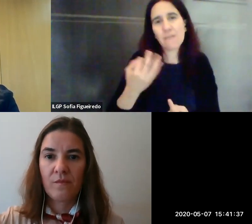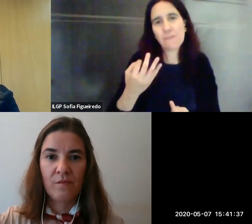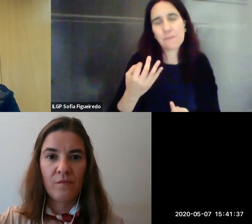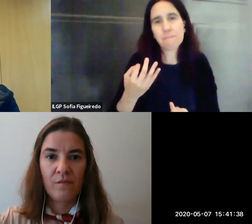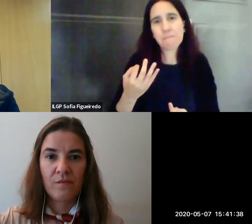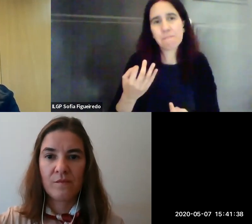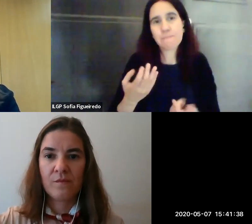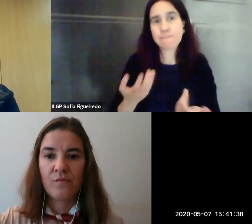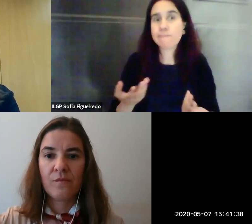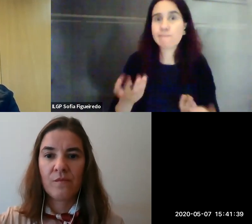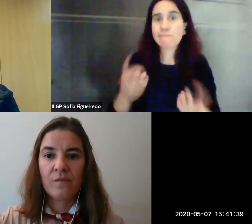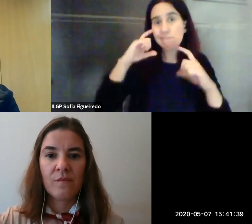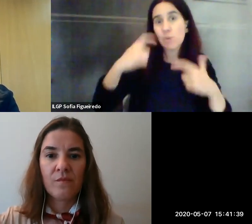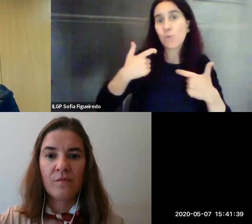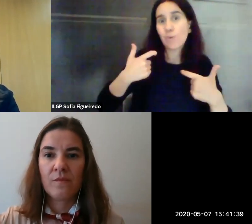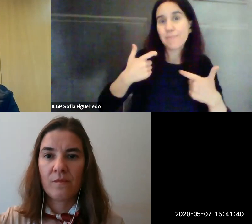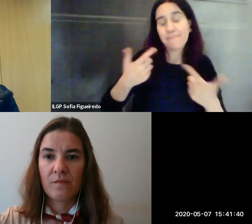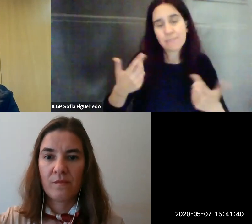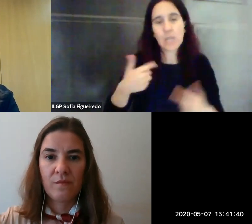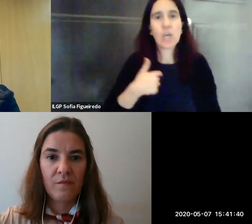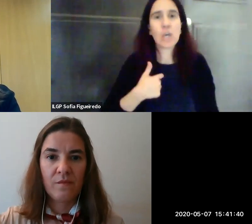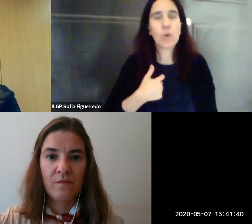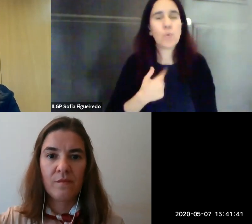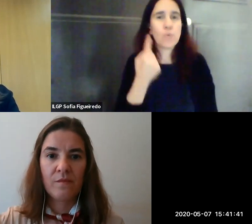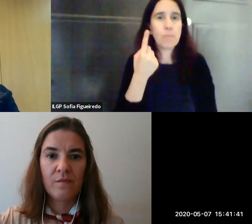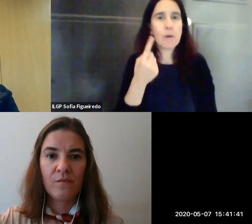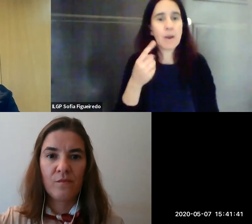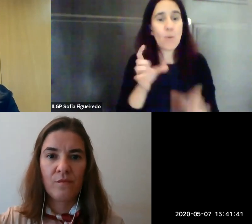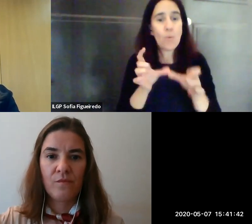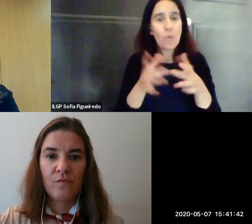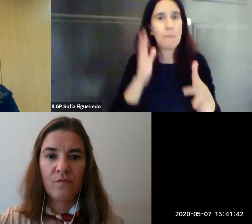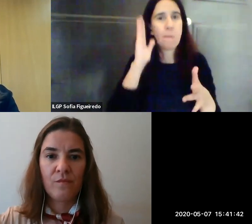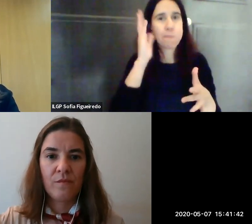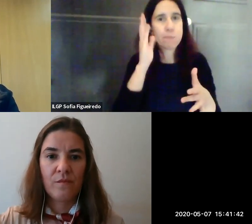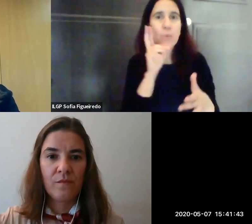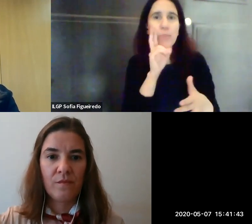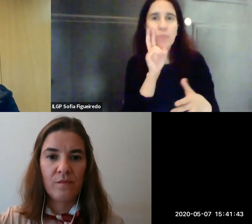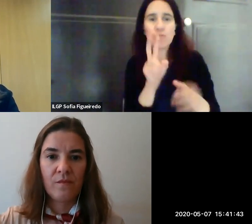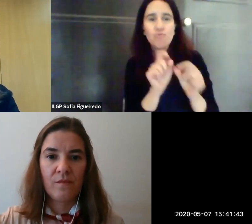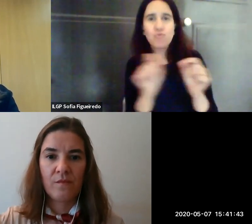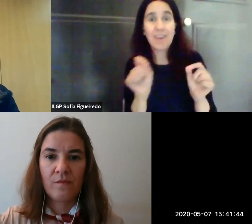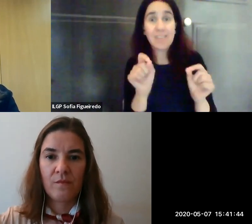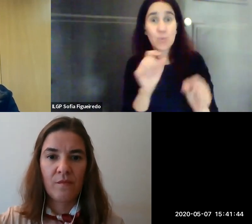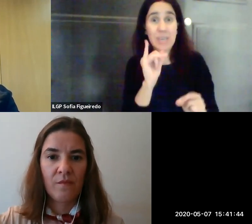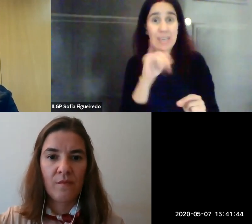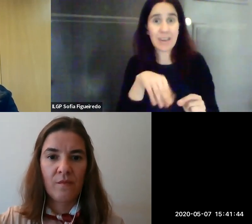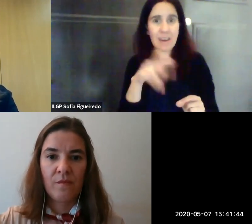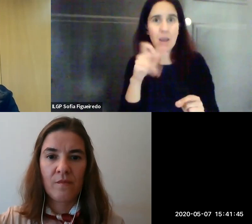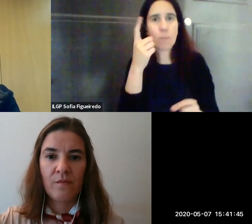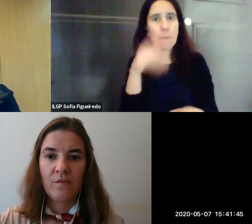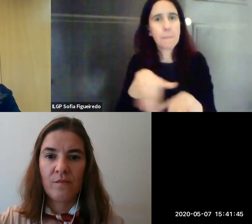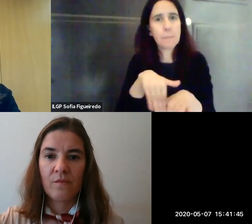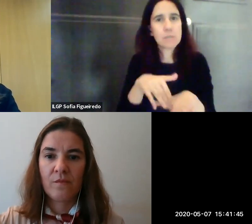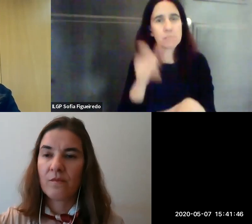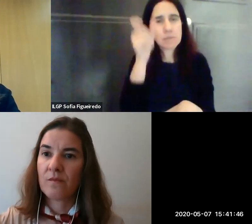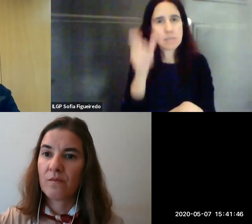de controle. Eu, numa das webinars que assisti do INA, uma das participações, por exemplo,